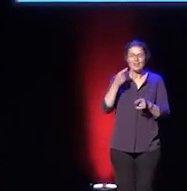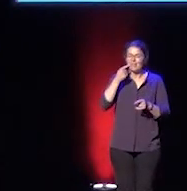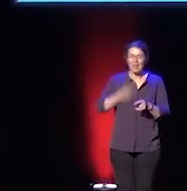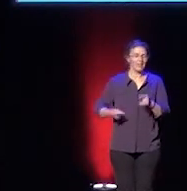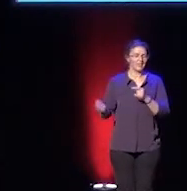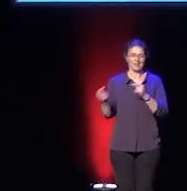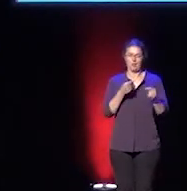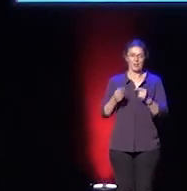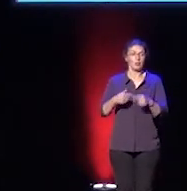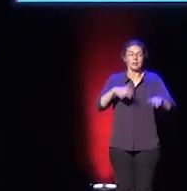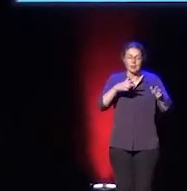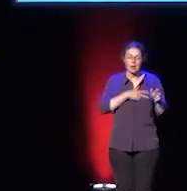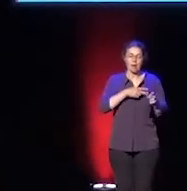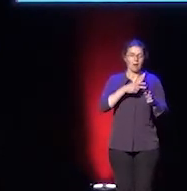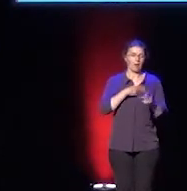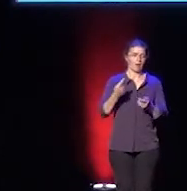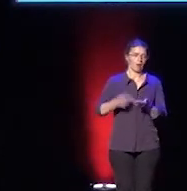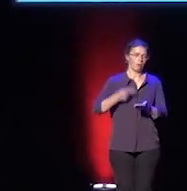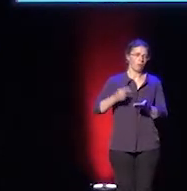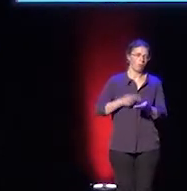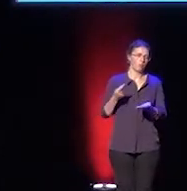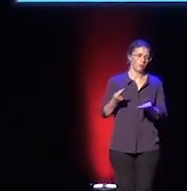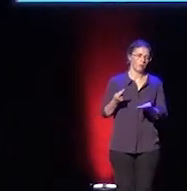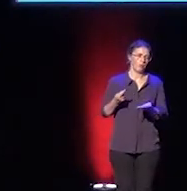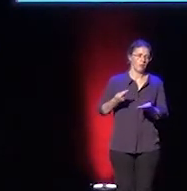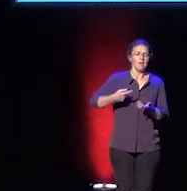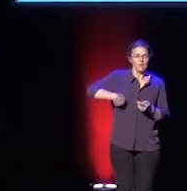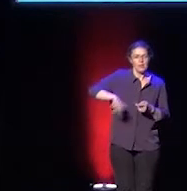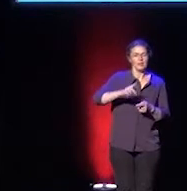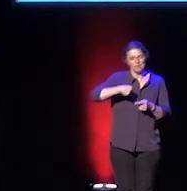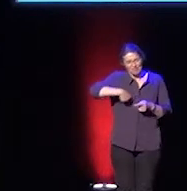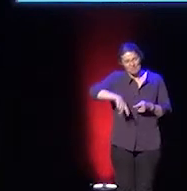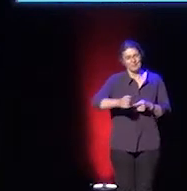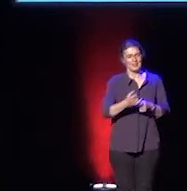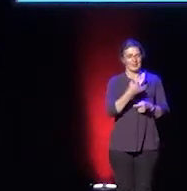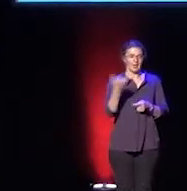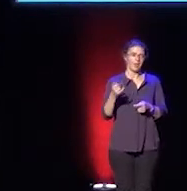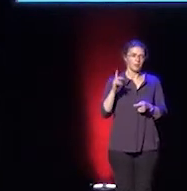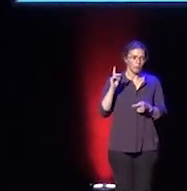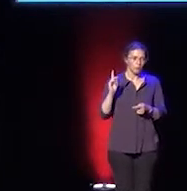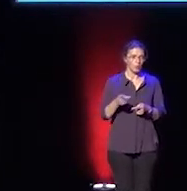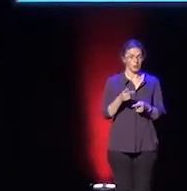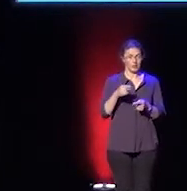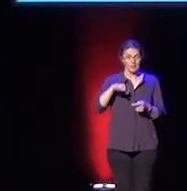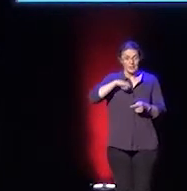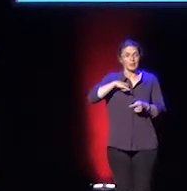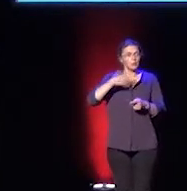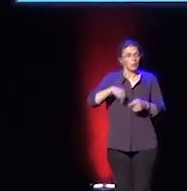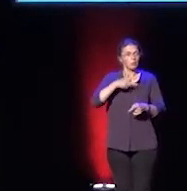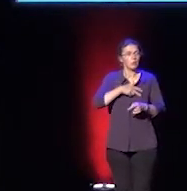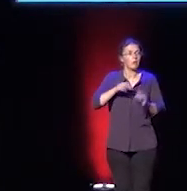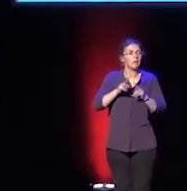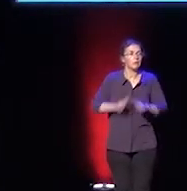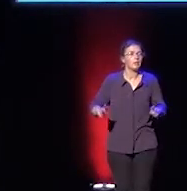reale Herausforderung, die wir in den kommenden Jahren im Interesse des sozialen